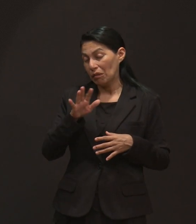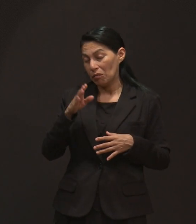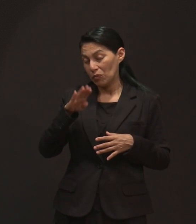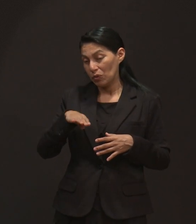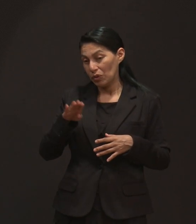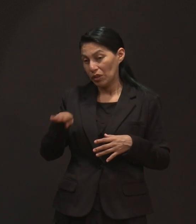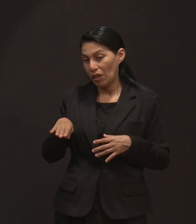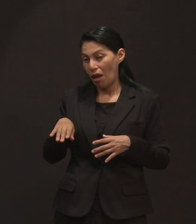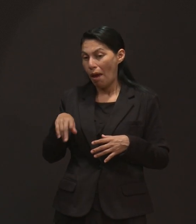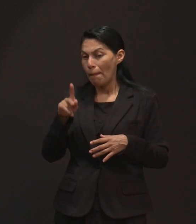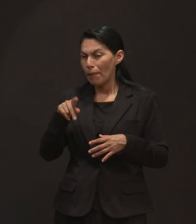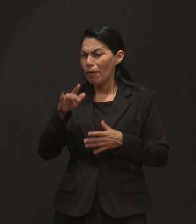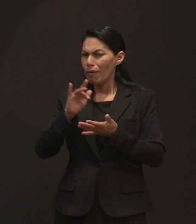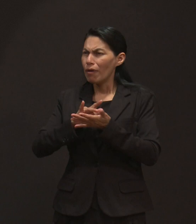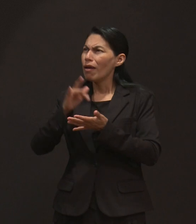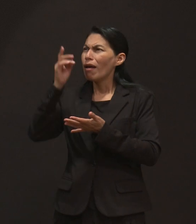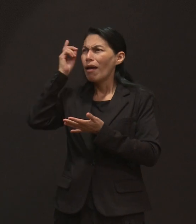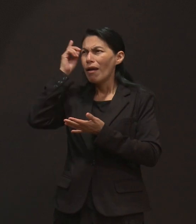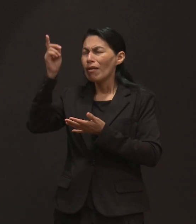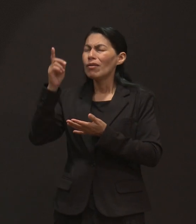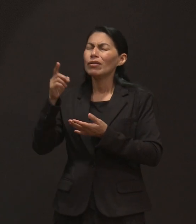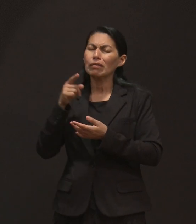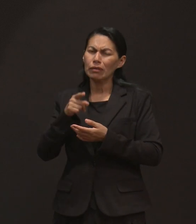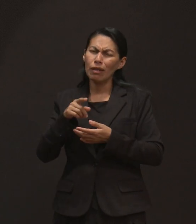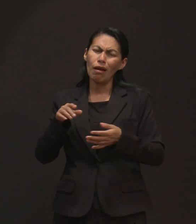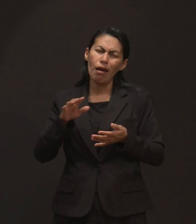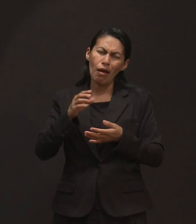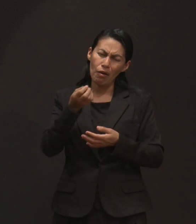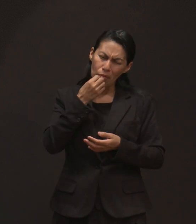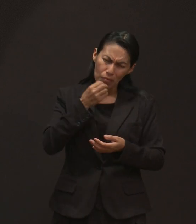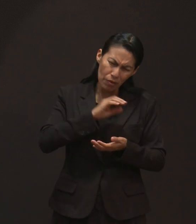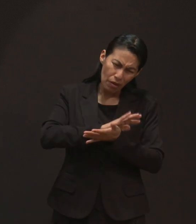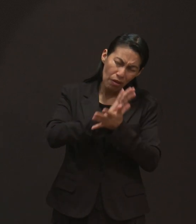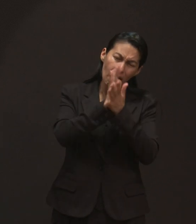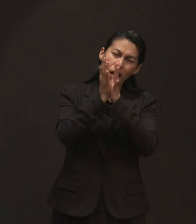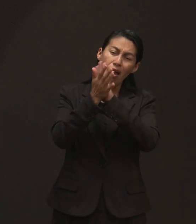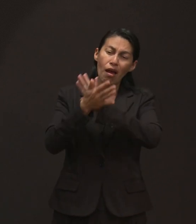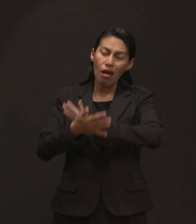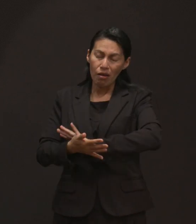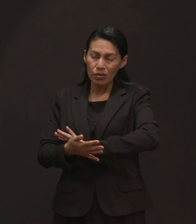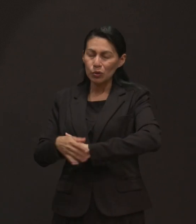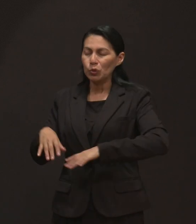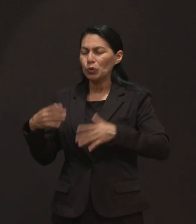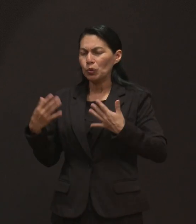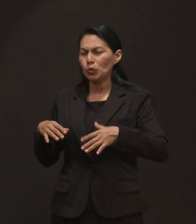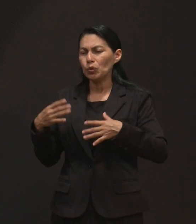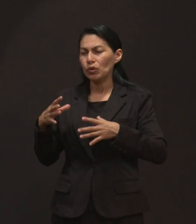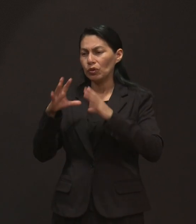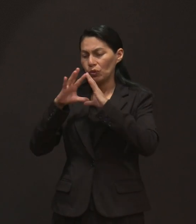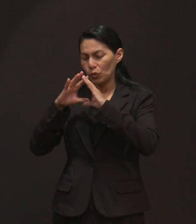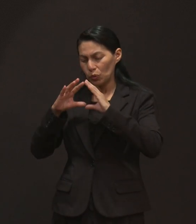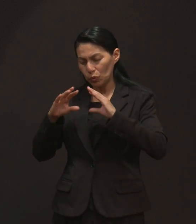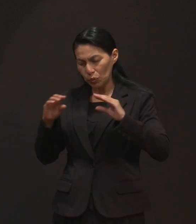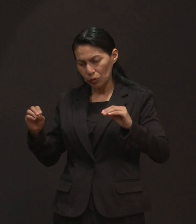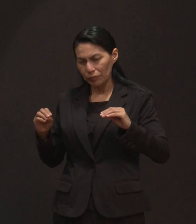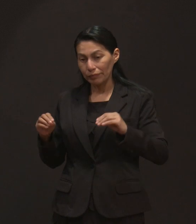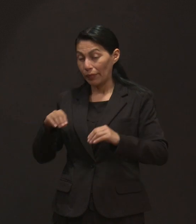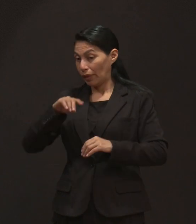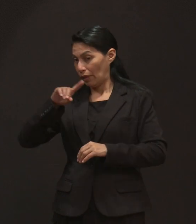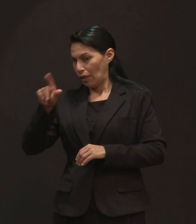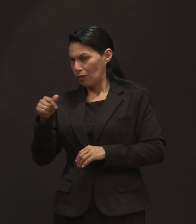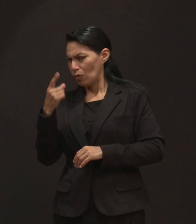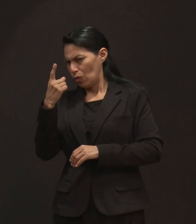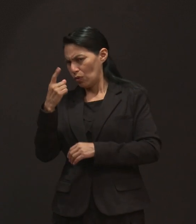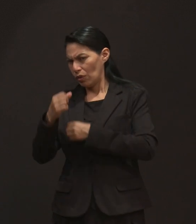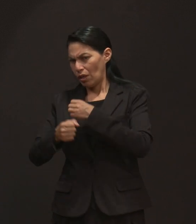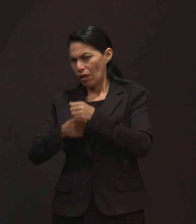sensible a esta situación. Pero gracias a Dios que está sana. Y luego al siguiente